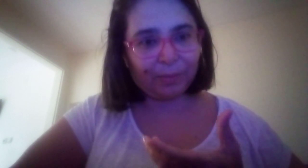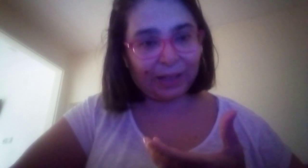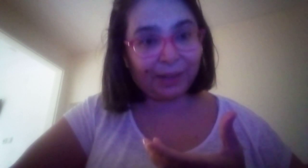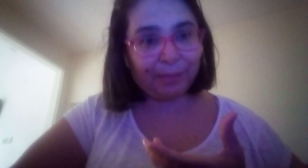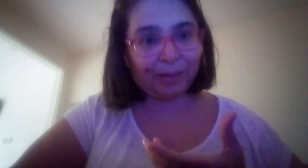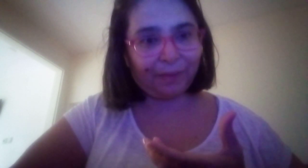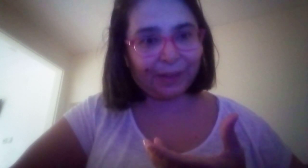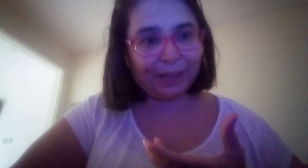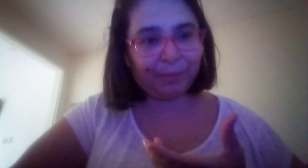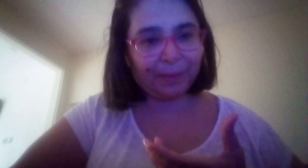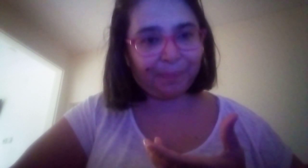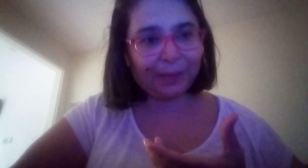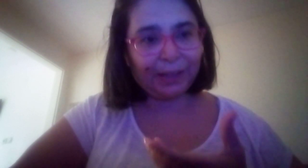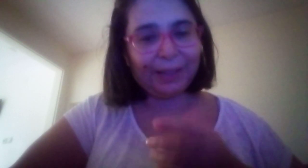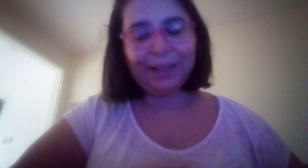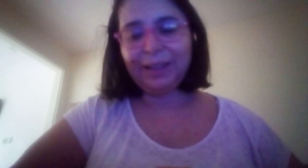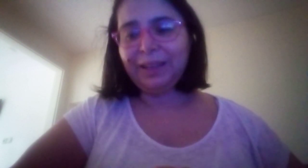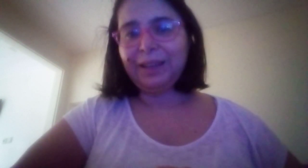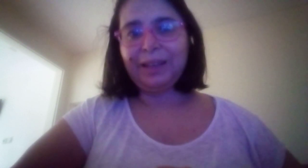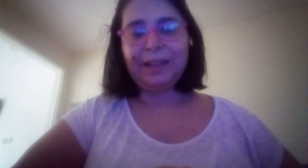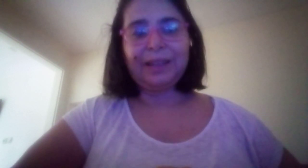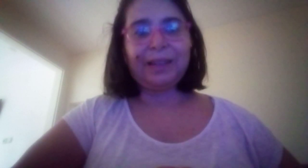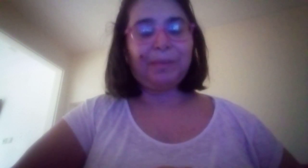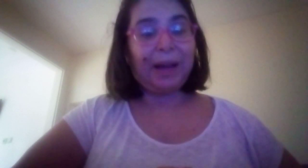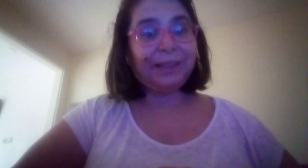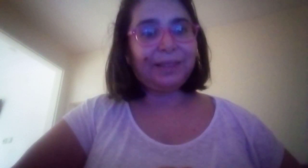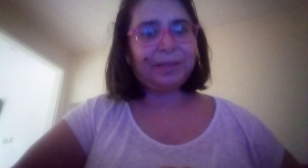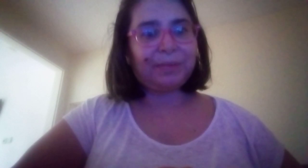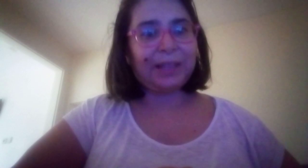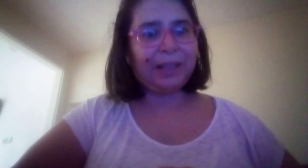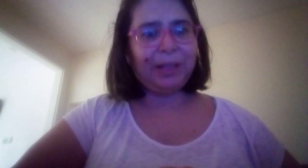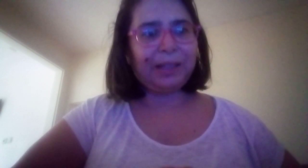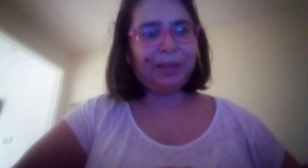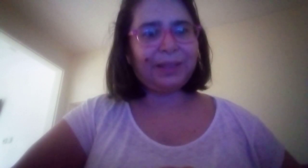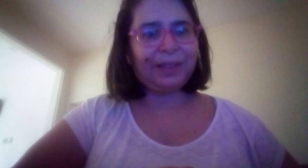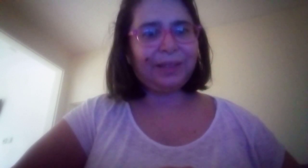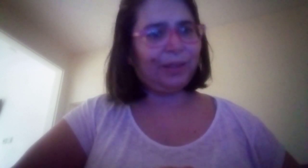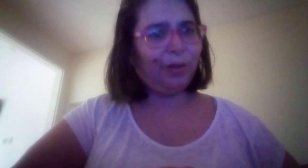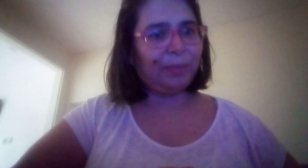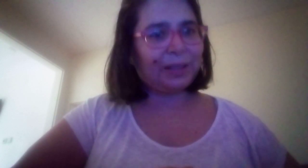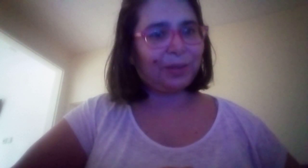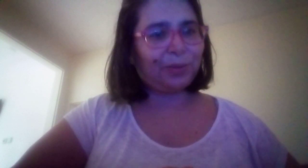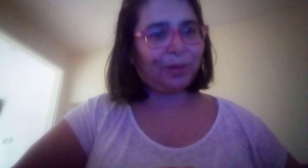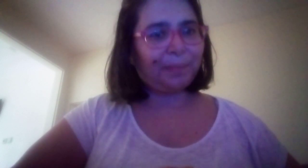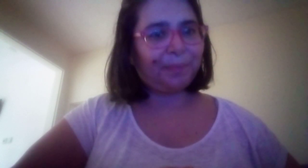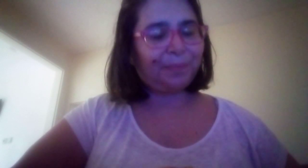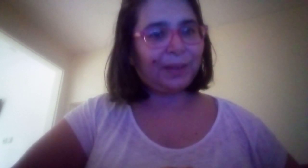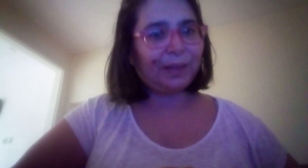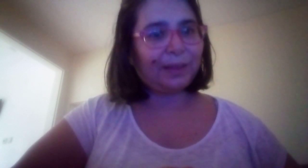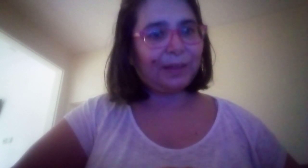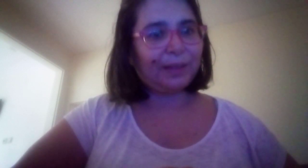Canlarım benim fanlarım benim ben kendi milletimin insanının iyi olmasını istiyorum